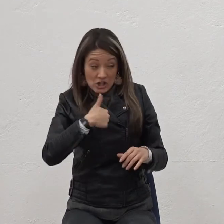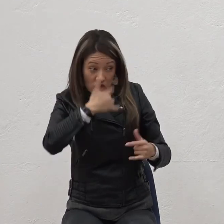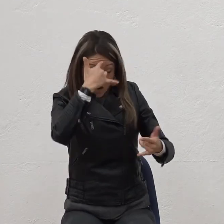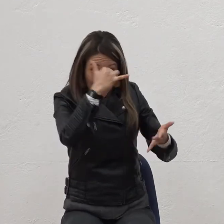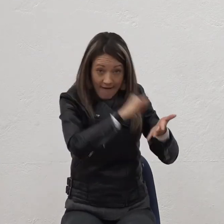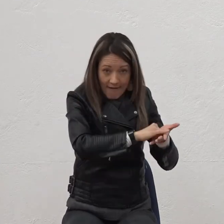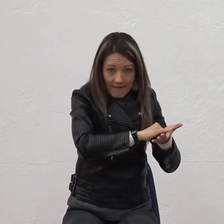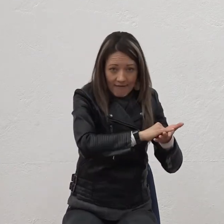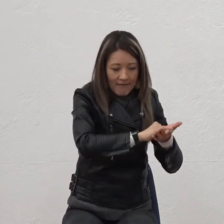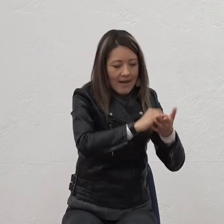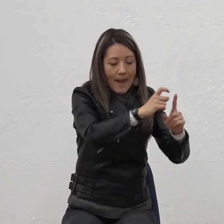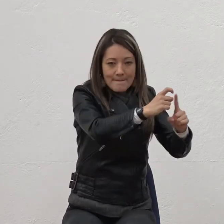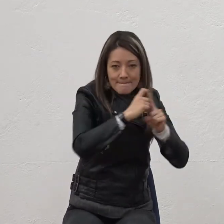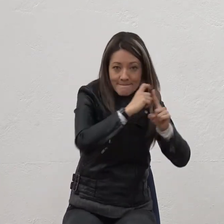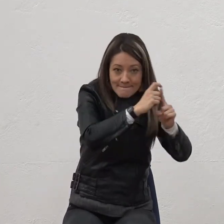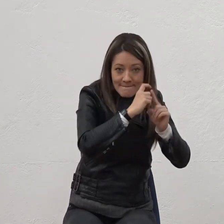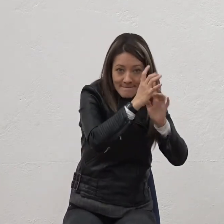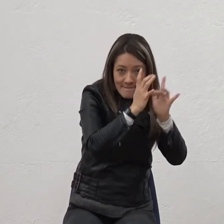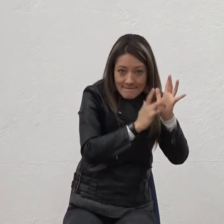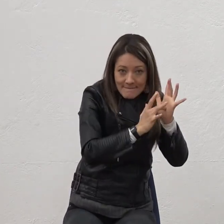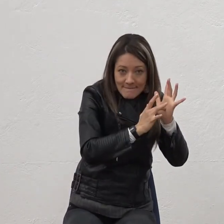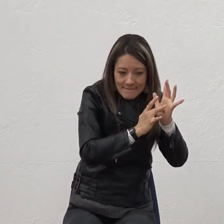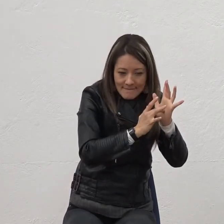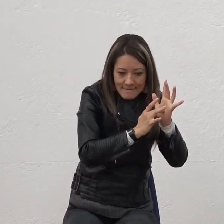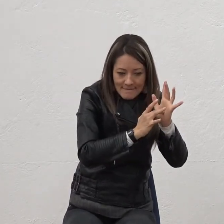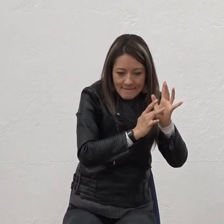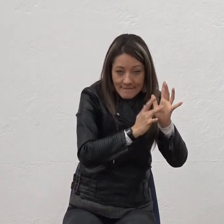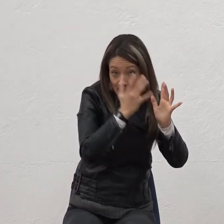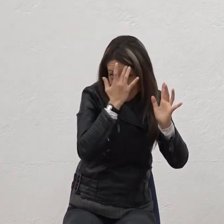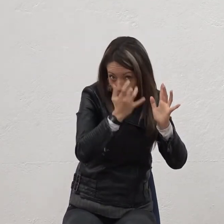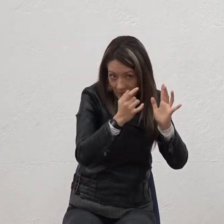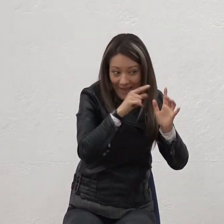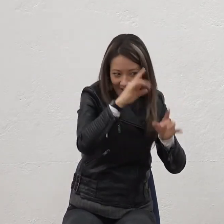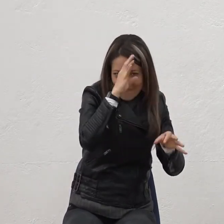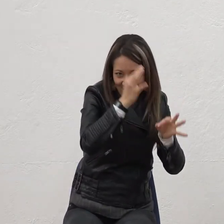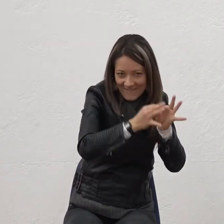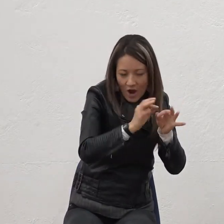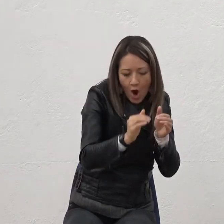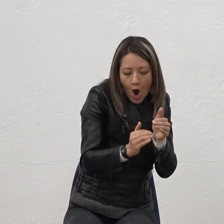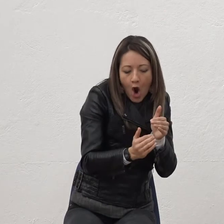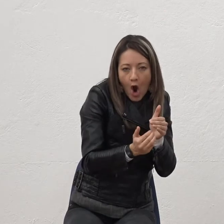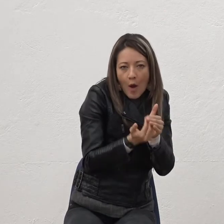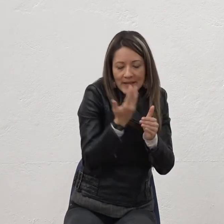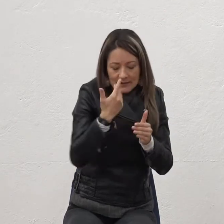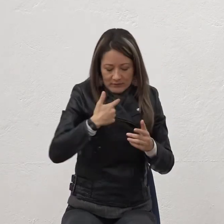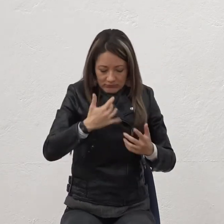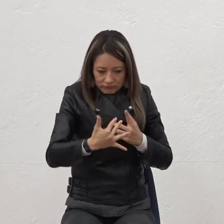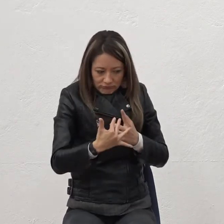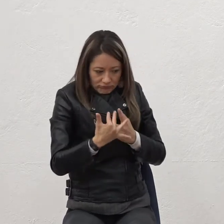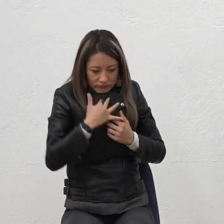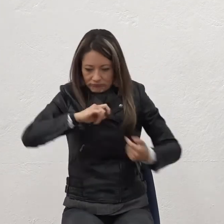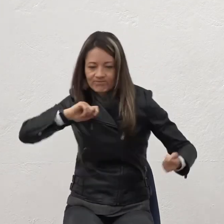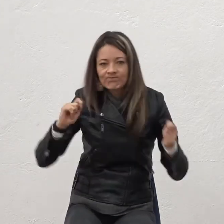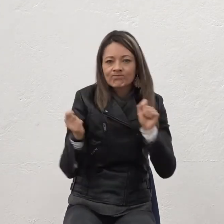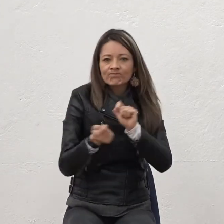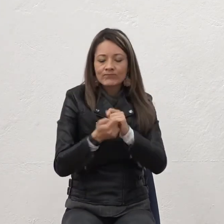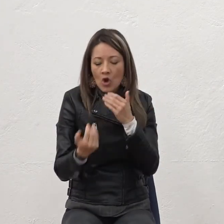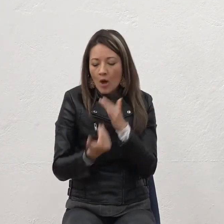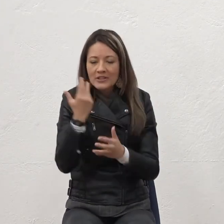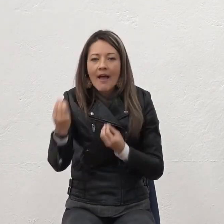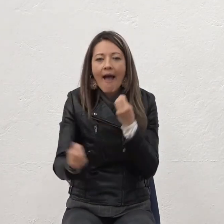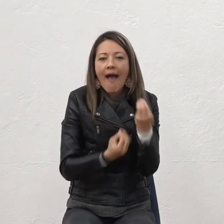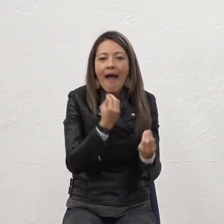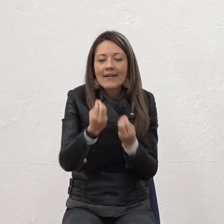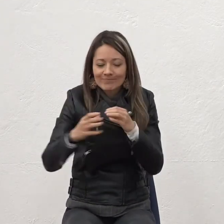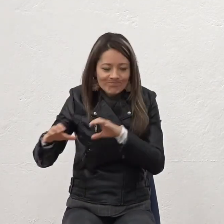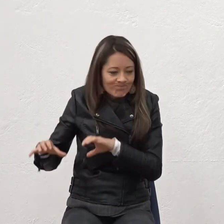creo a las palabras de Jesús, porque esa fe empieza a tener acción, es una fe en acción. ¿Qué